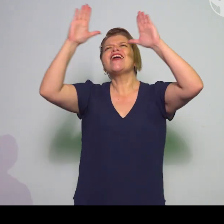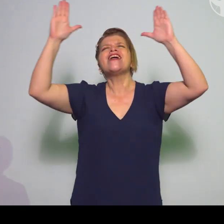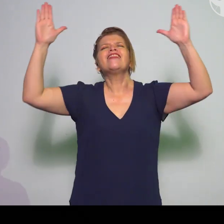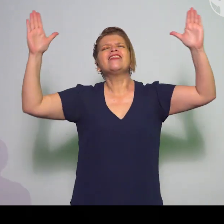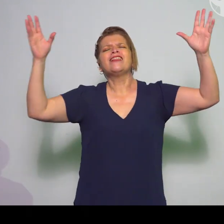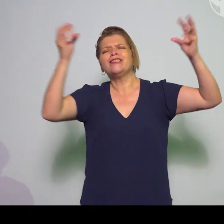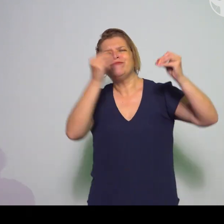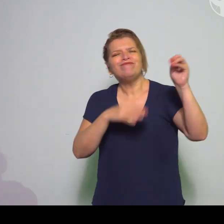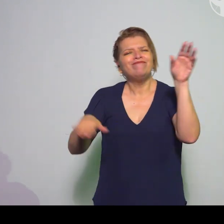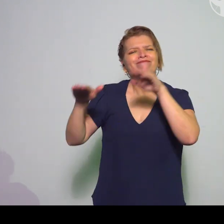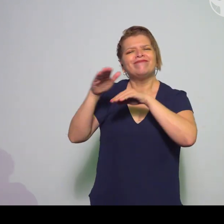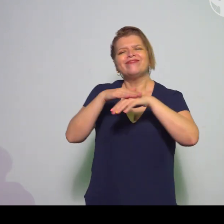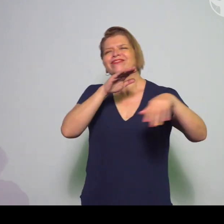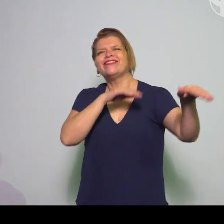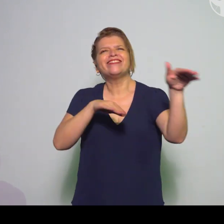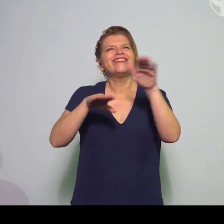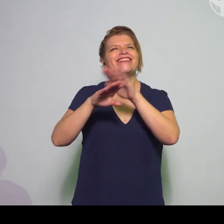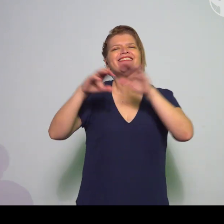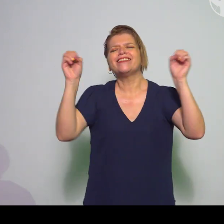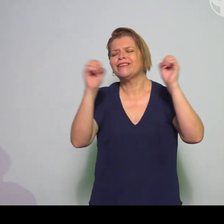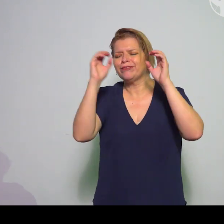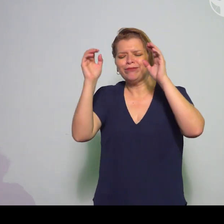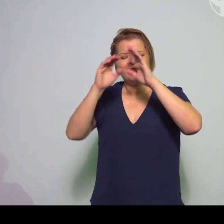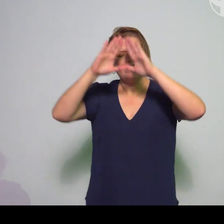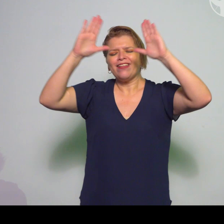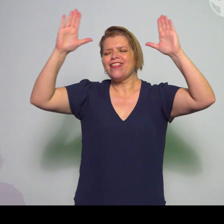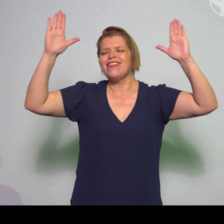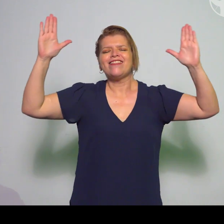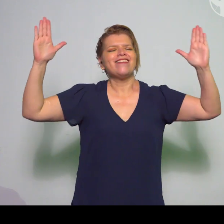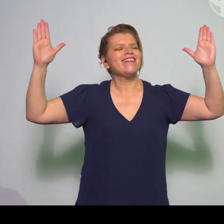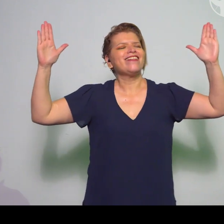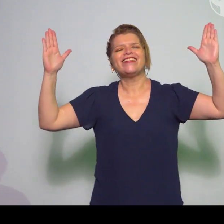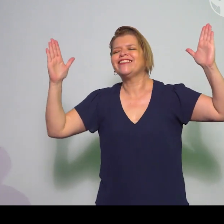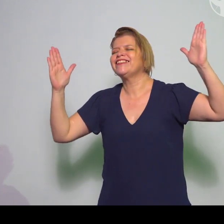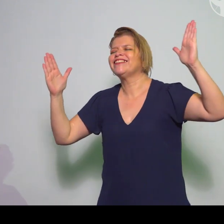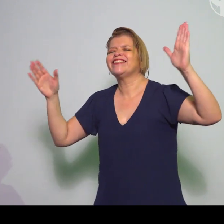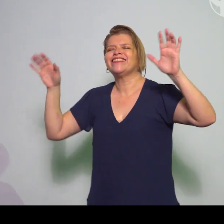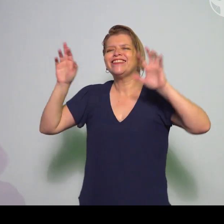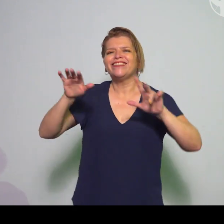eres grande, mucho más